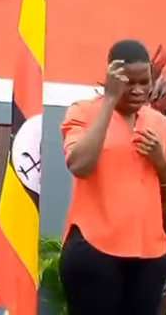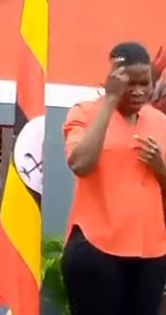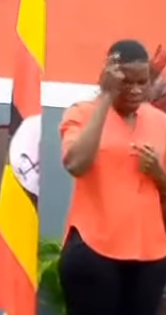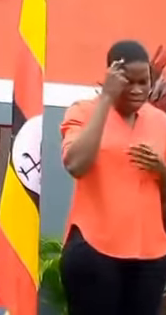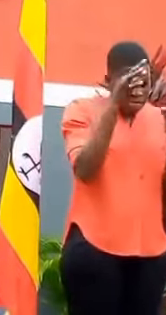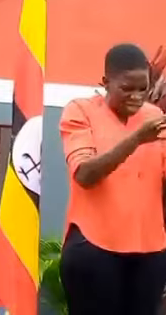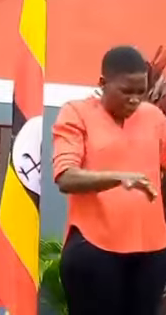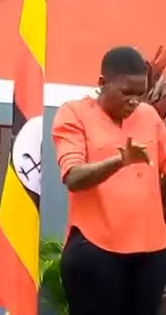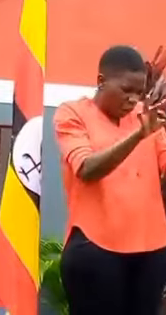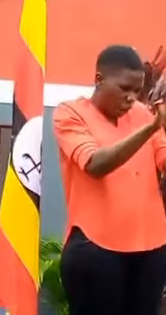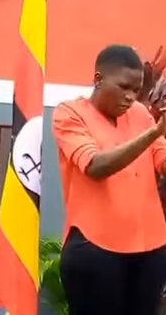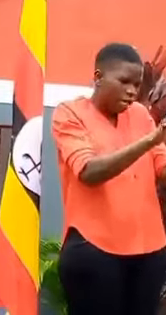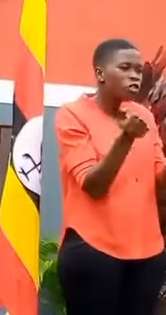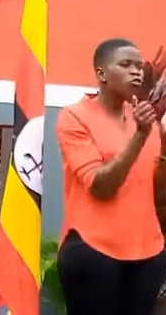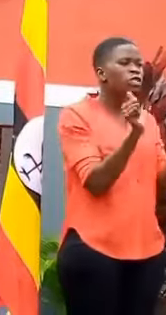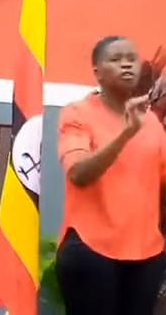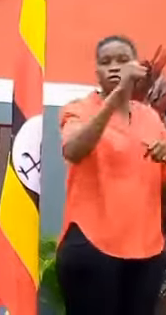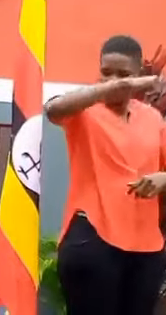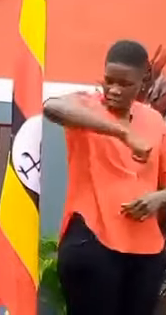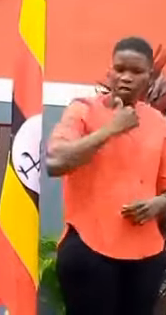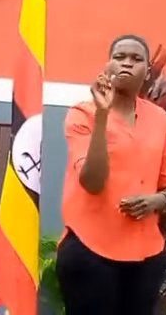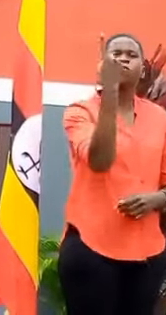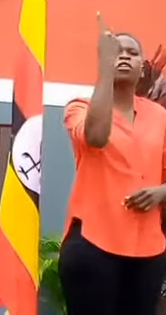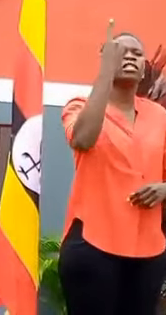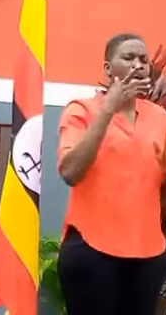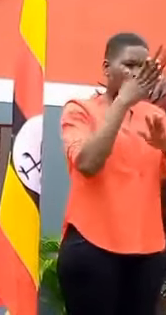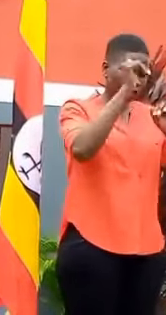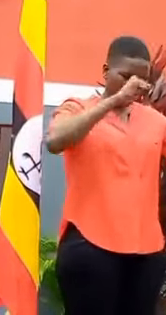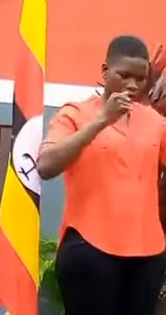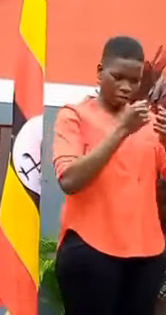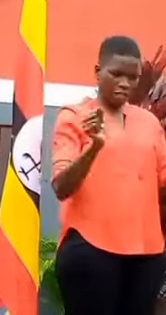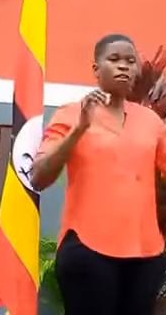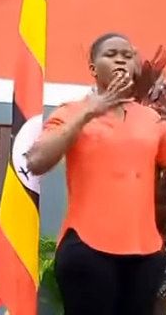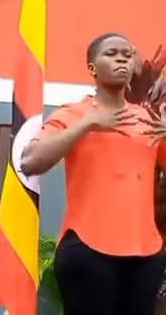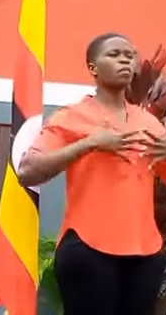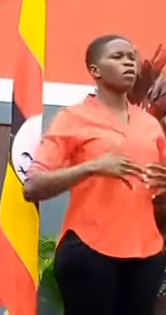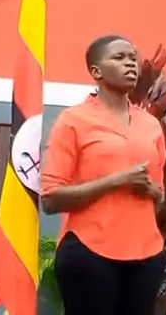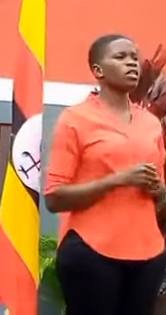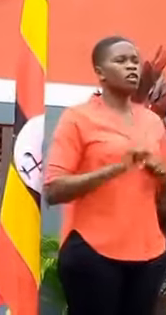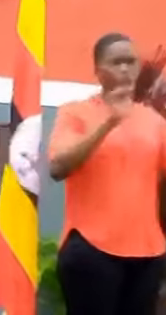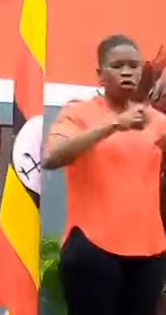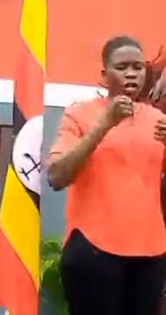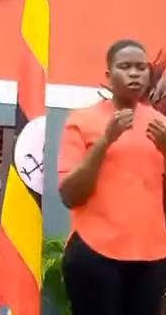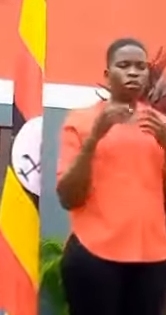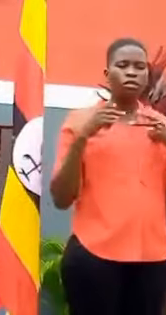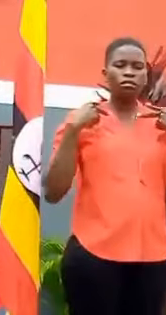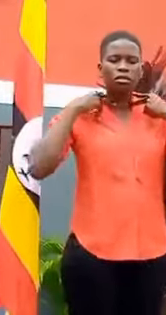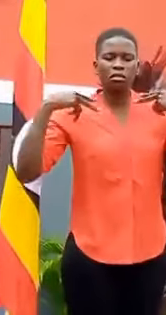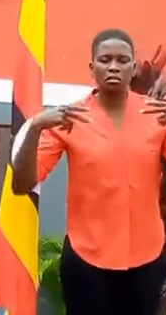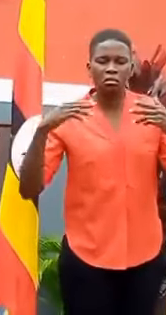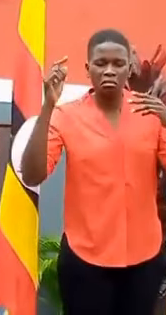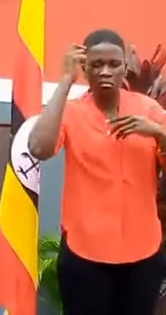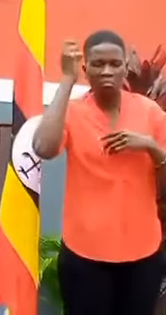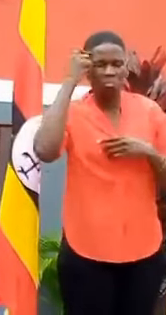of men and then you will be able to liberate the bodies of men tosobola kukwenunula mubiri gwo ng'obwongo bwo